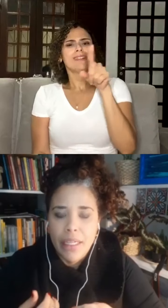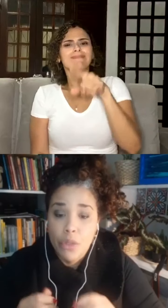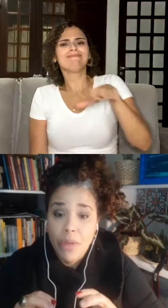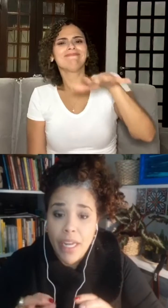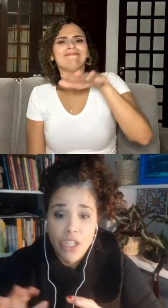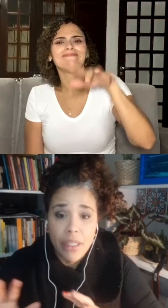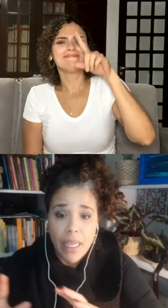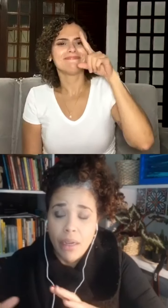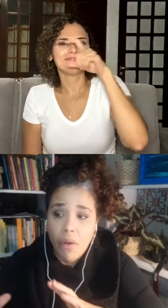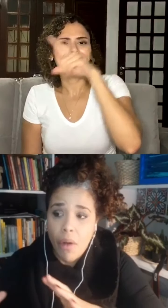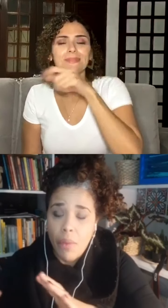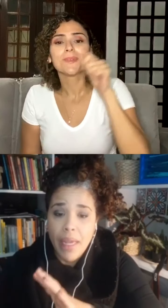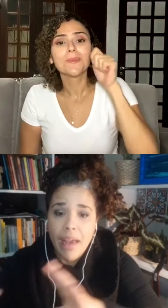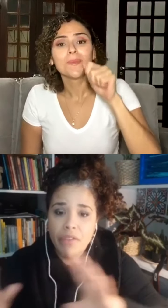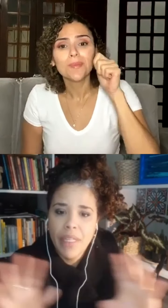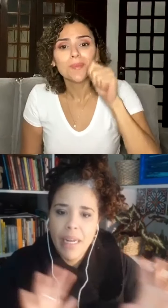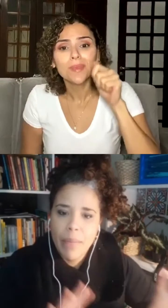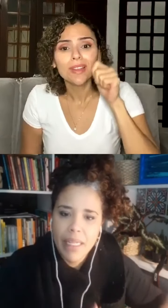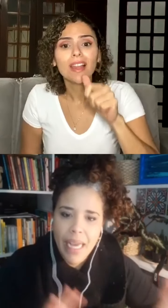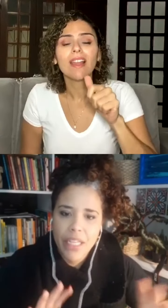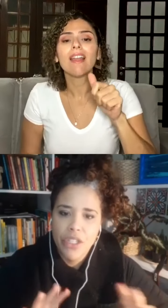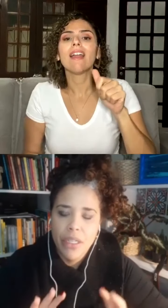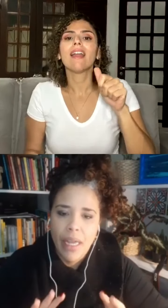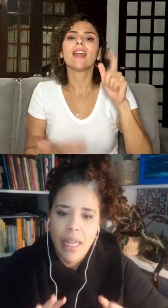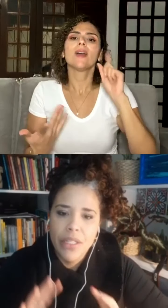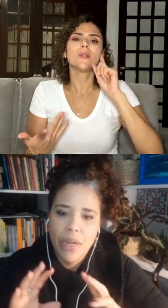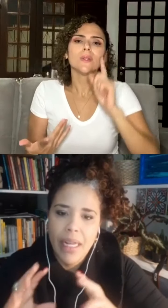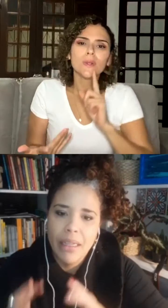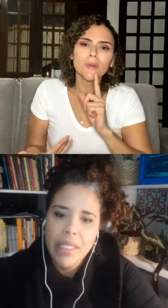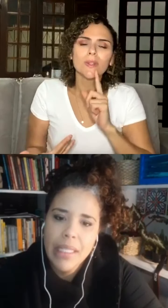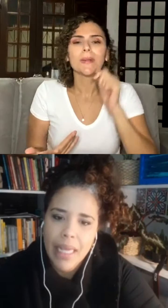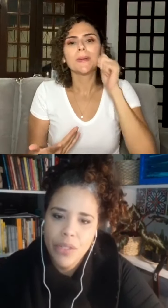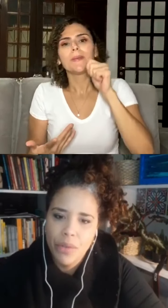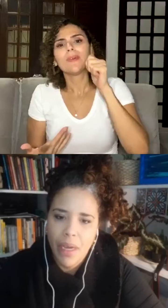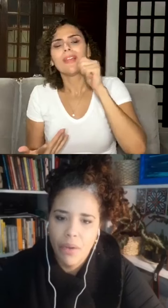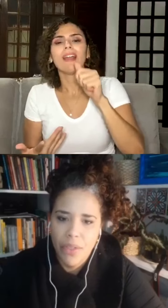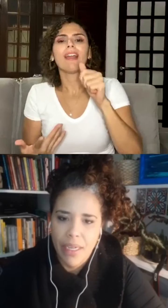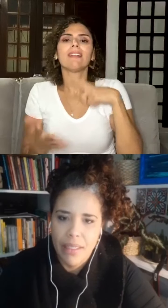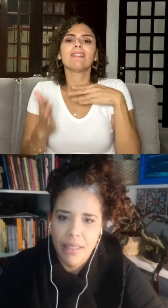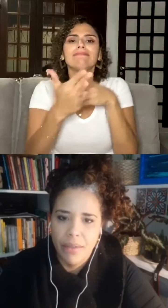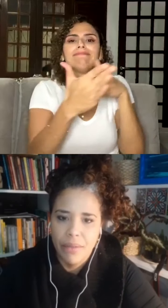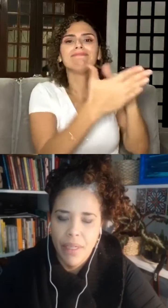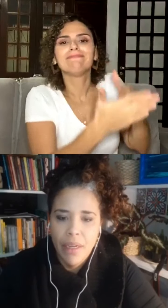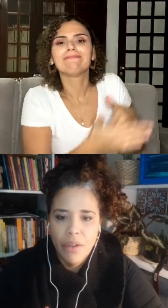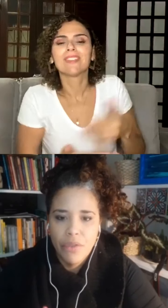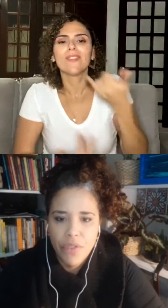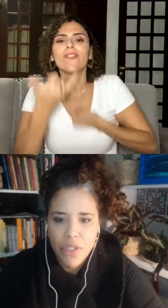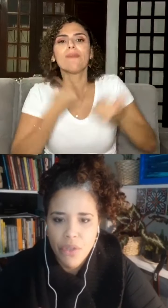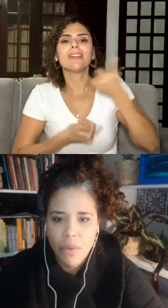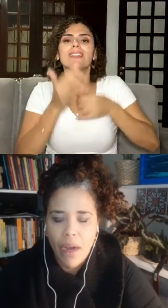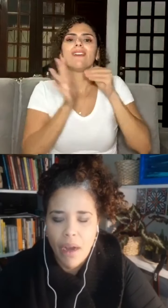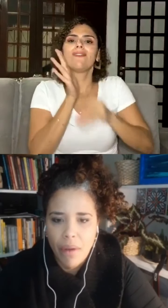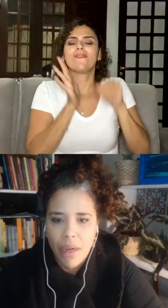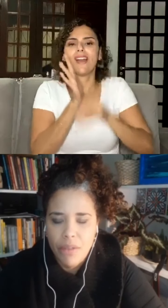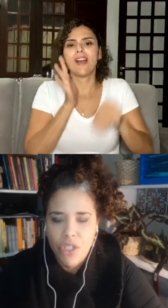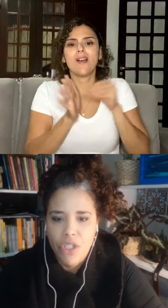nas mulheres que têm qualquer vulnerabilidade relacionada ao acesso e à comunicação.